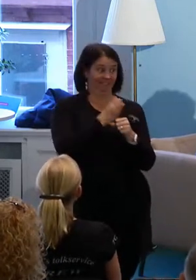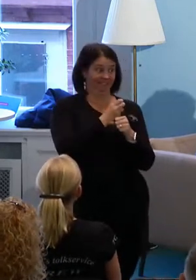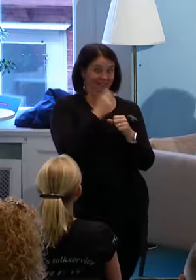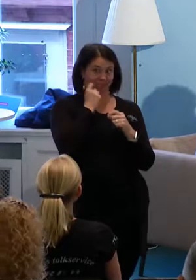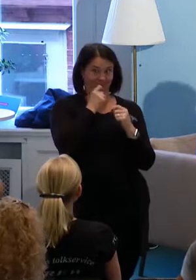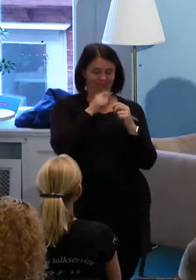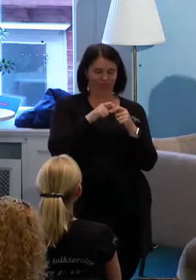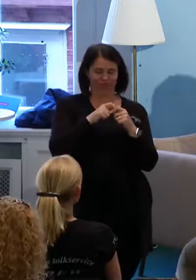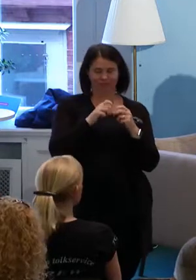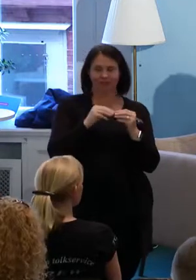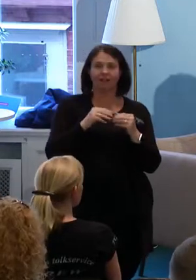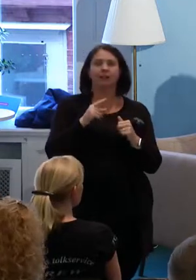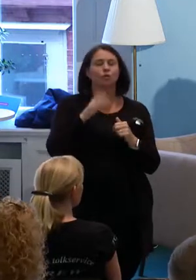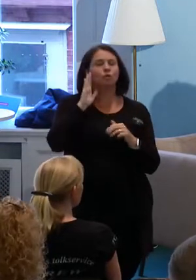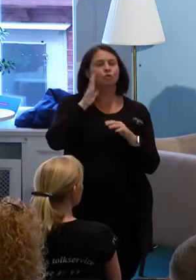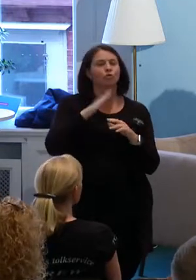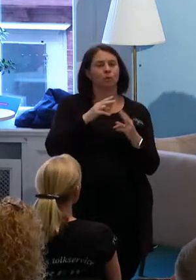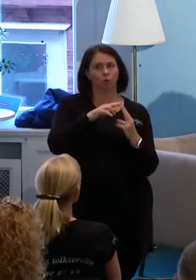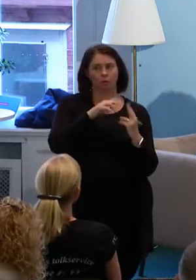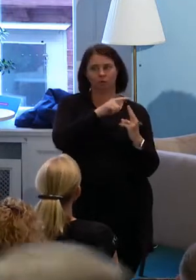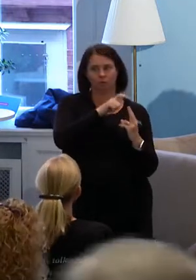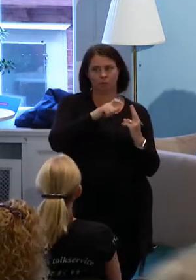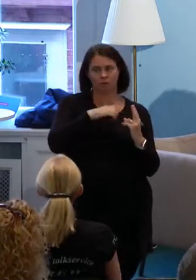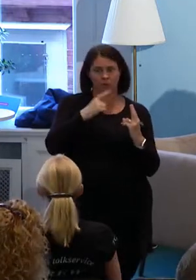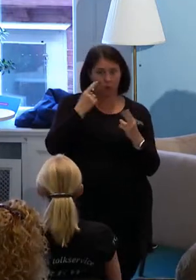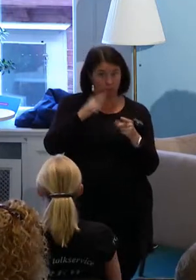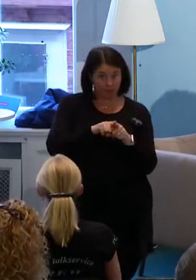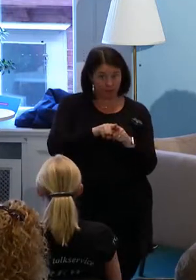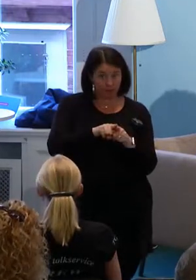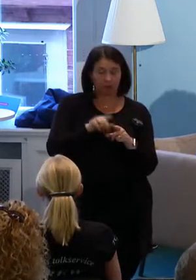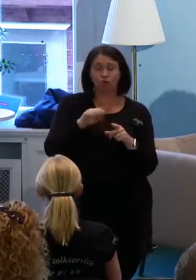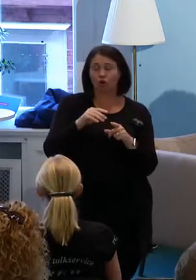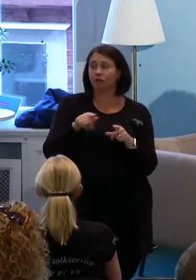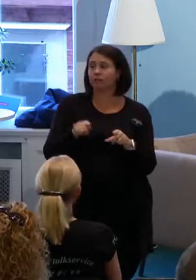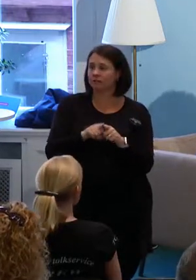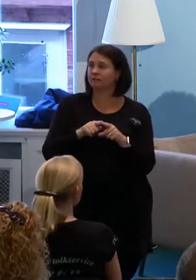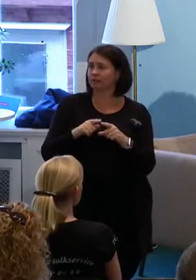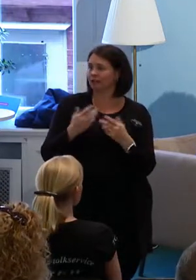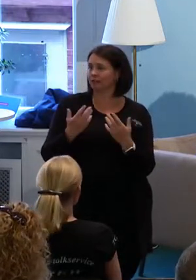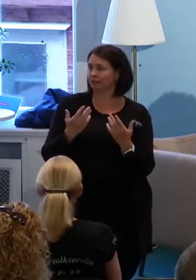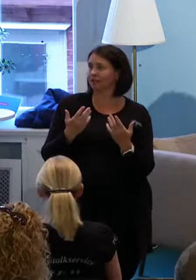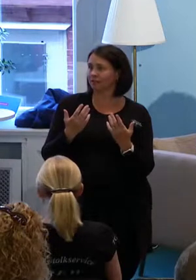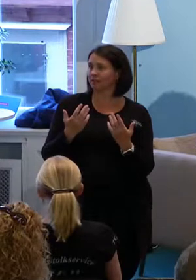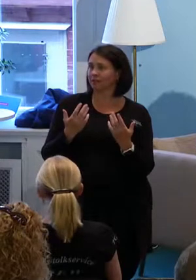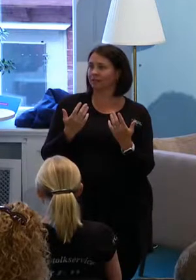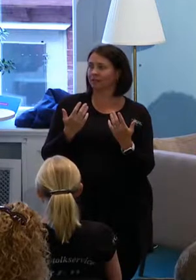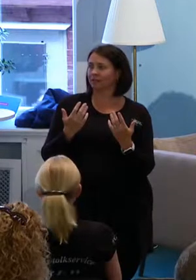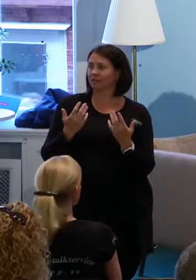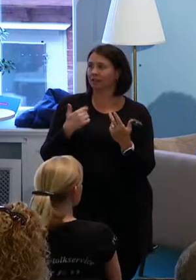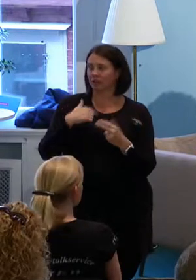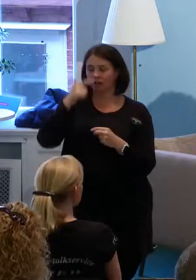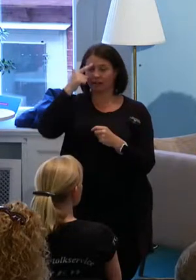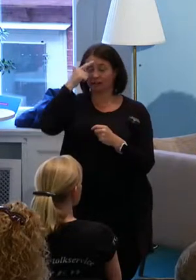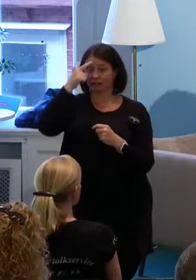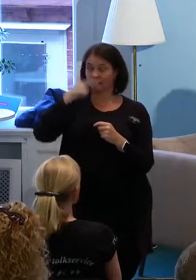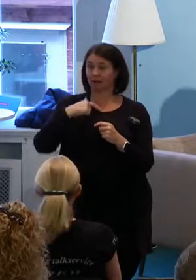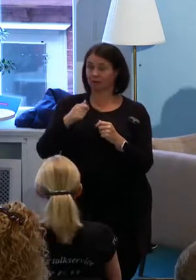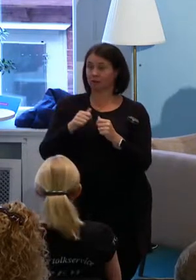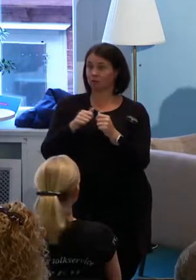Du, när du lyssnar, håller du med? Ja, i stort sett alltså. Jag tycker väl att... den